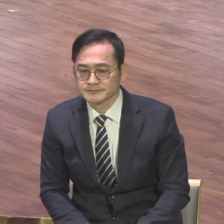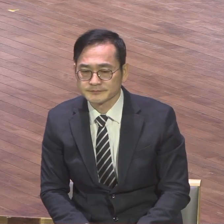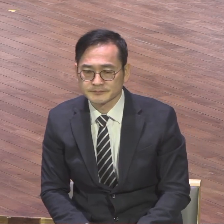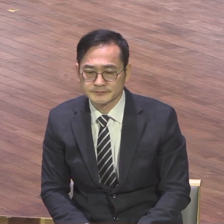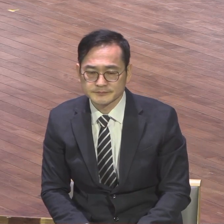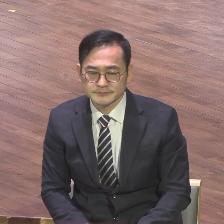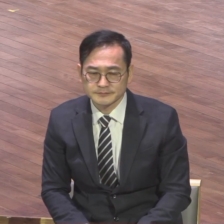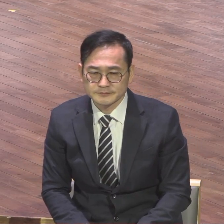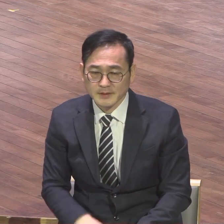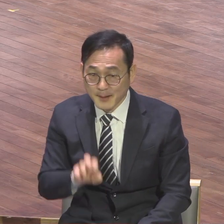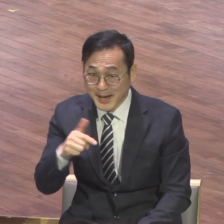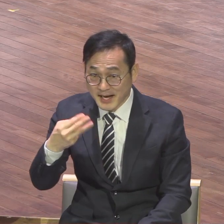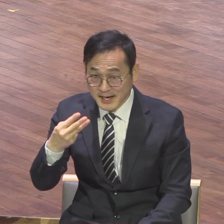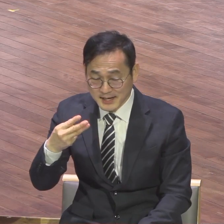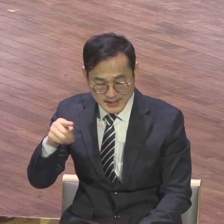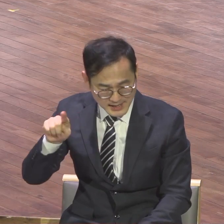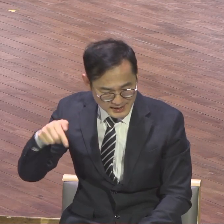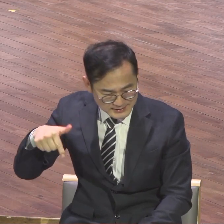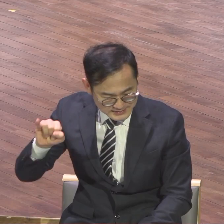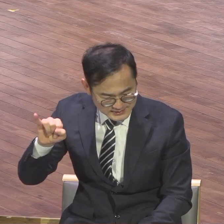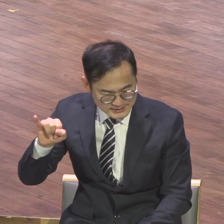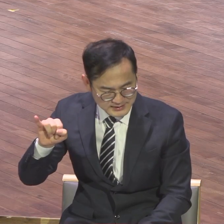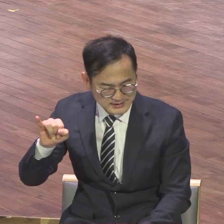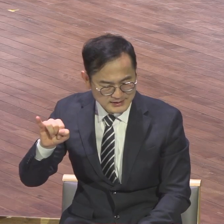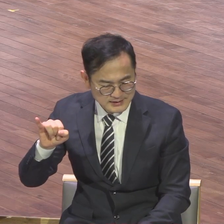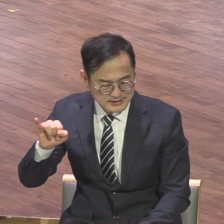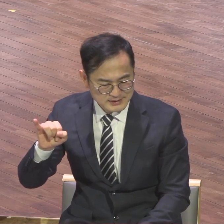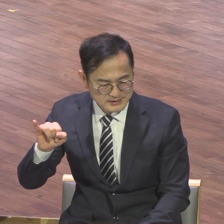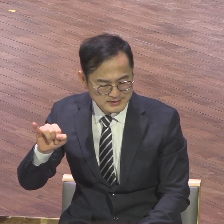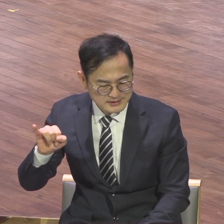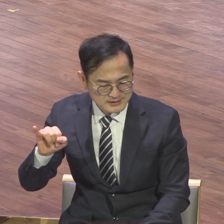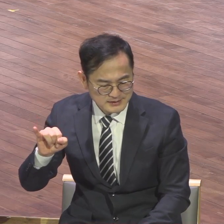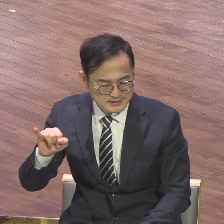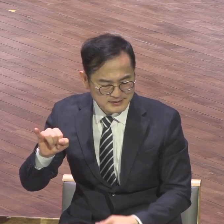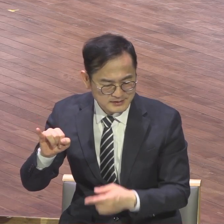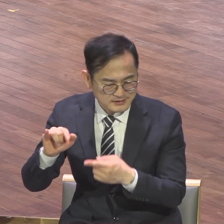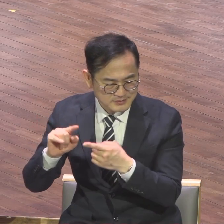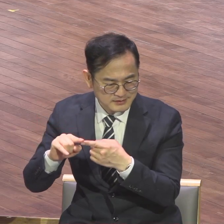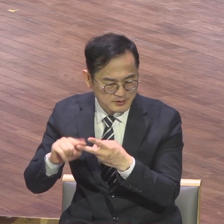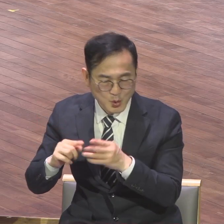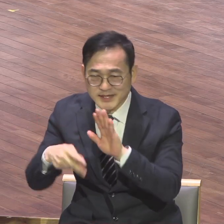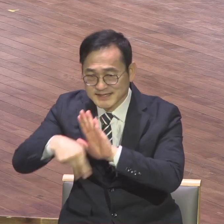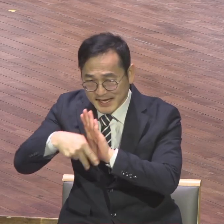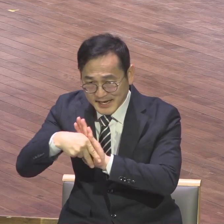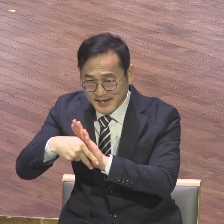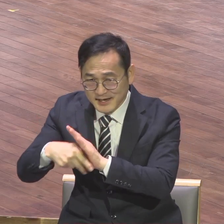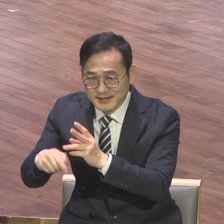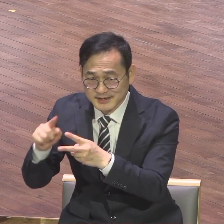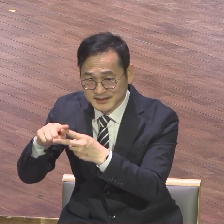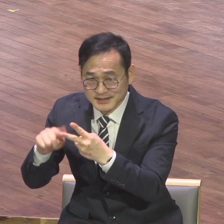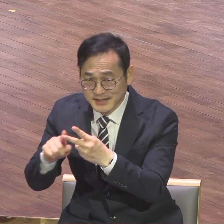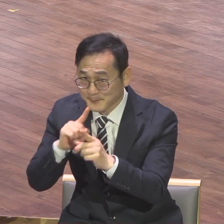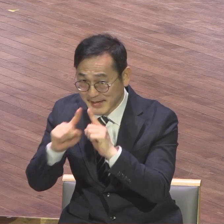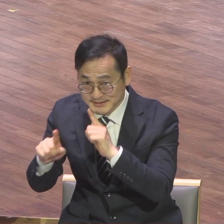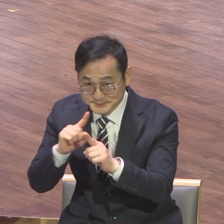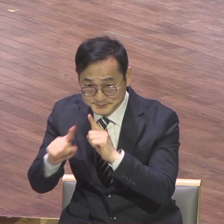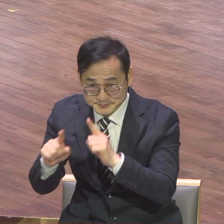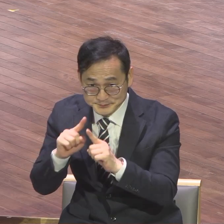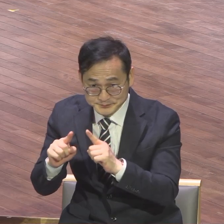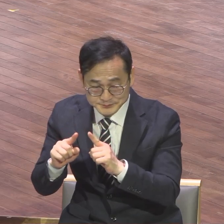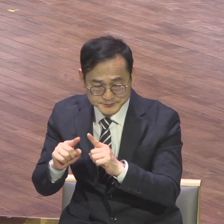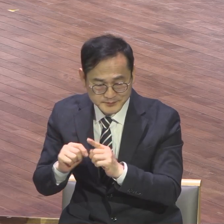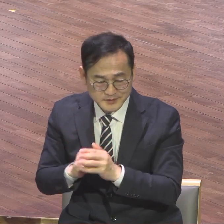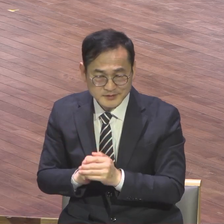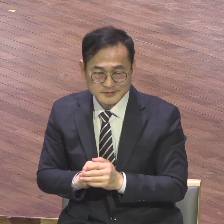말씀은 말라기 3장 1절, 3절의 말씀은 이사야 40장 3절의 말씀이 이 예언됐는데 그